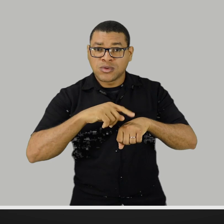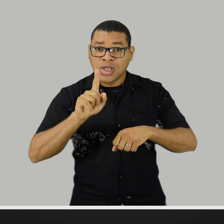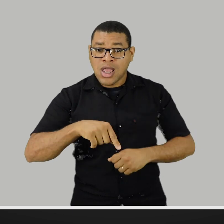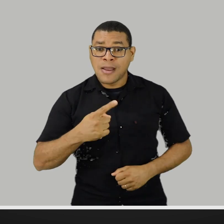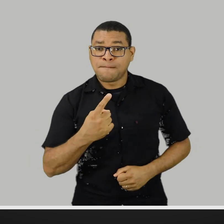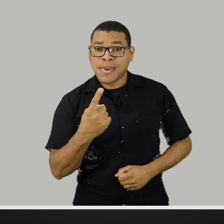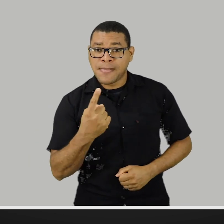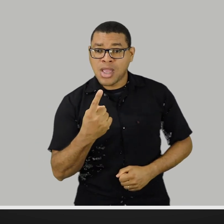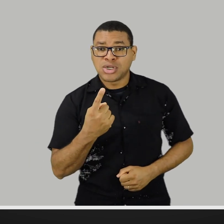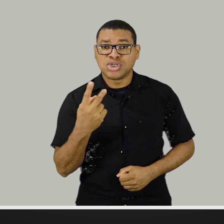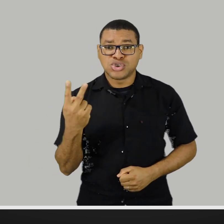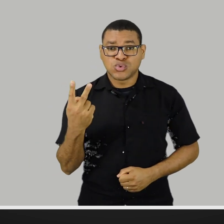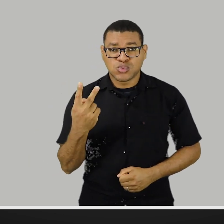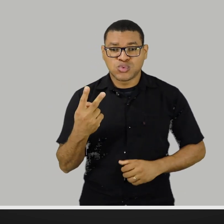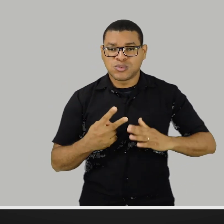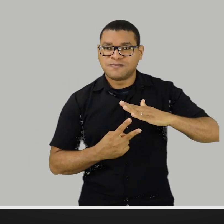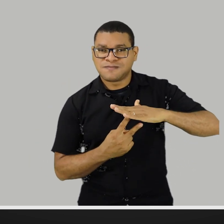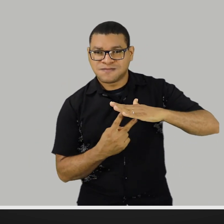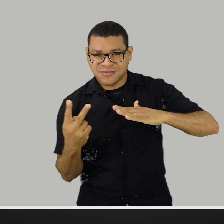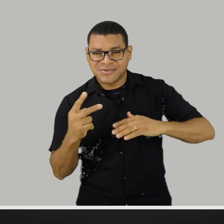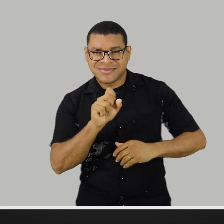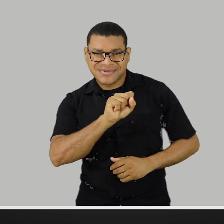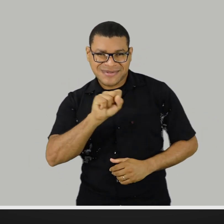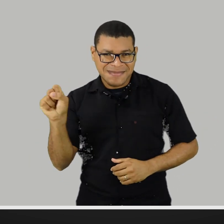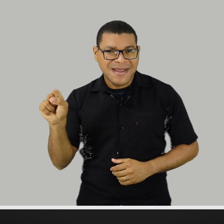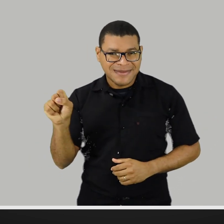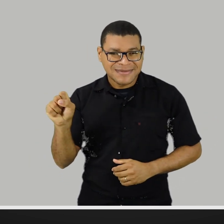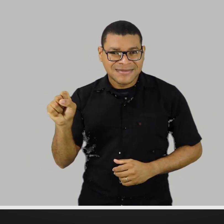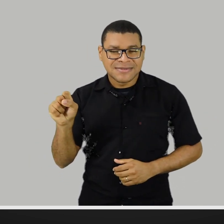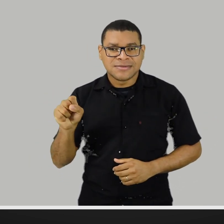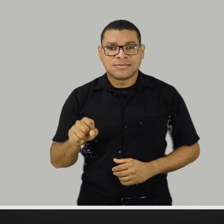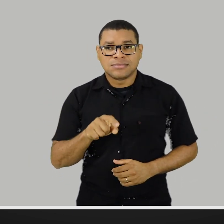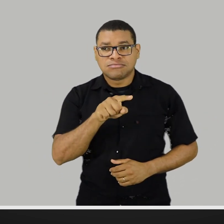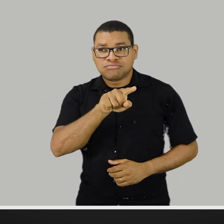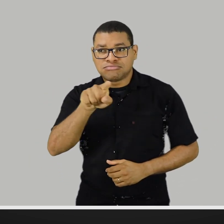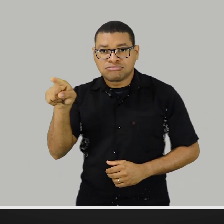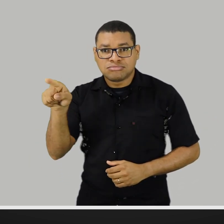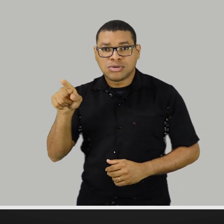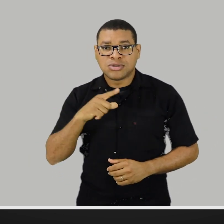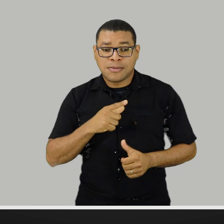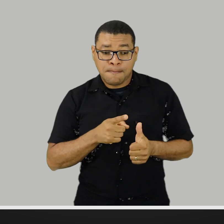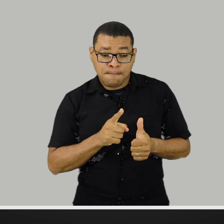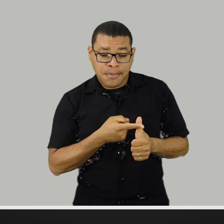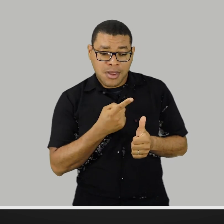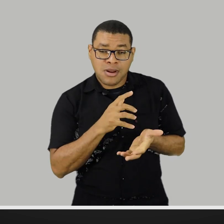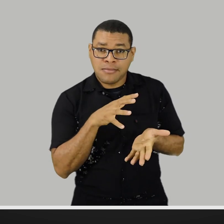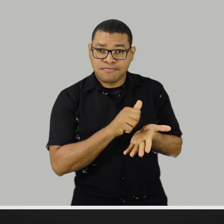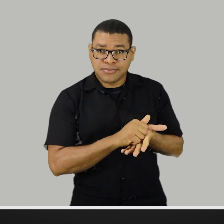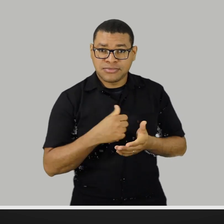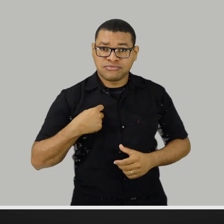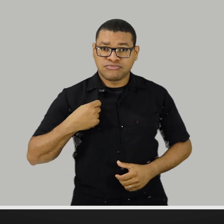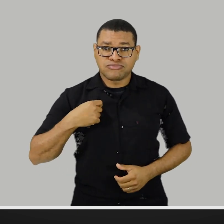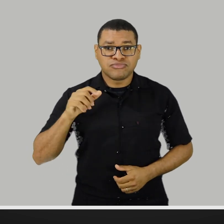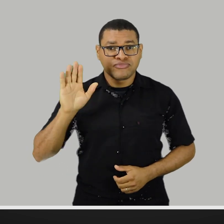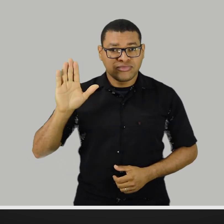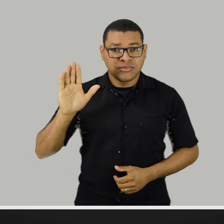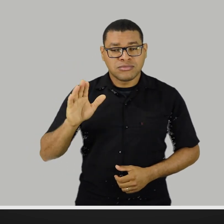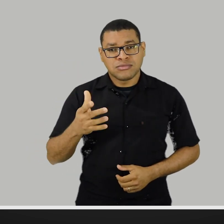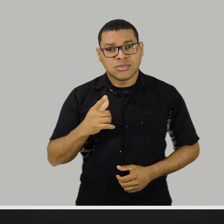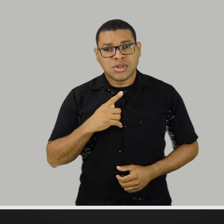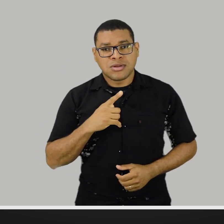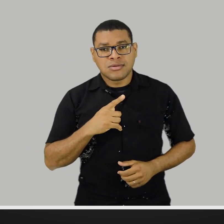ingressos no primeiro e os períodos letivos todos os candidatos pré-matriculados tanto na chamada regular